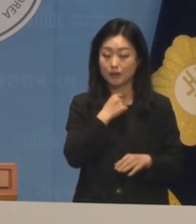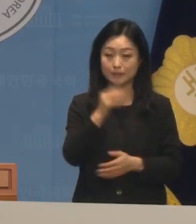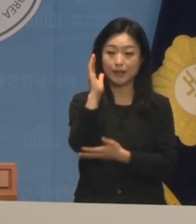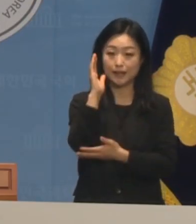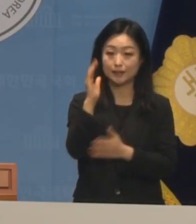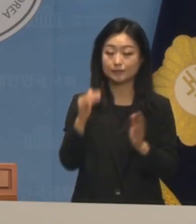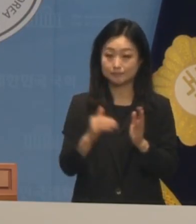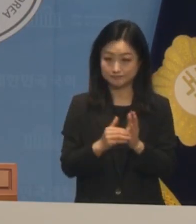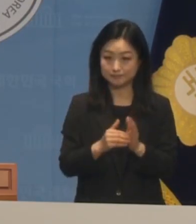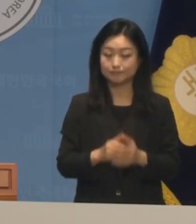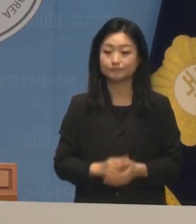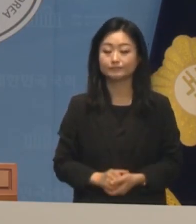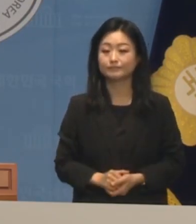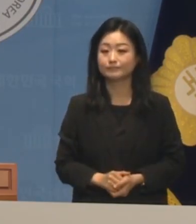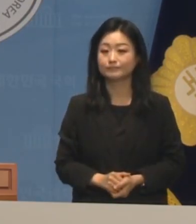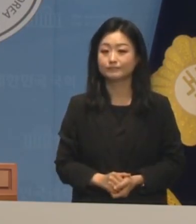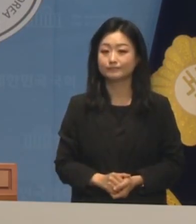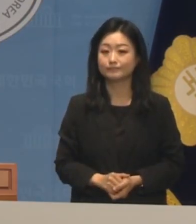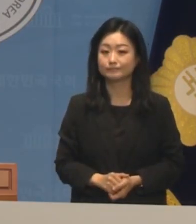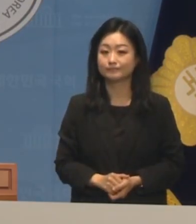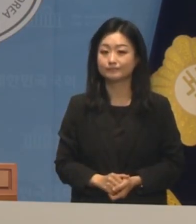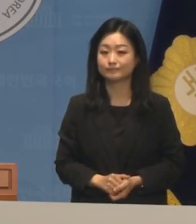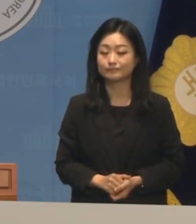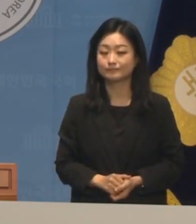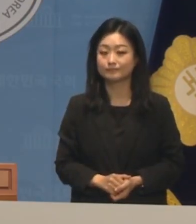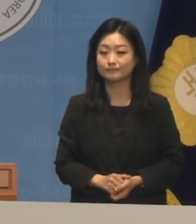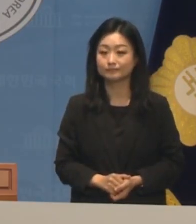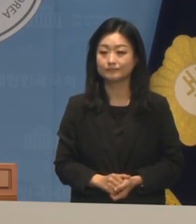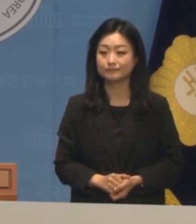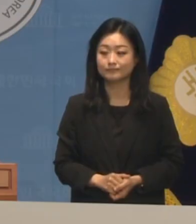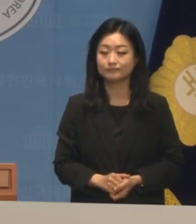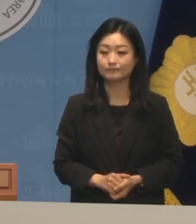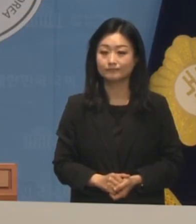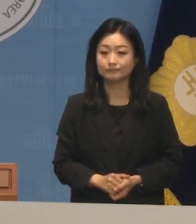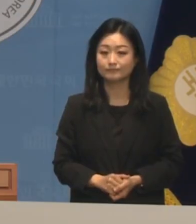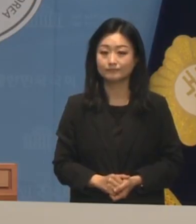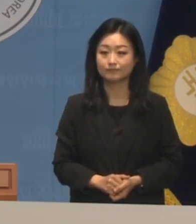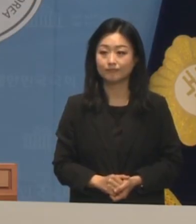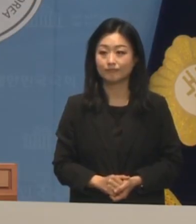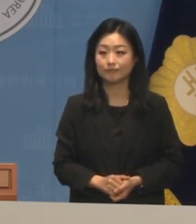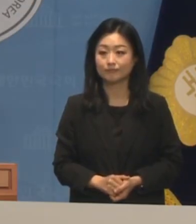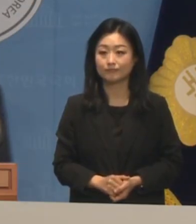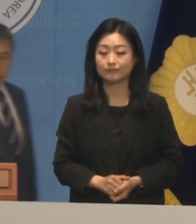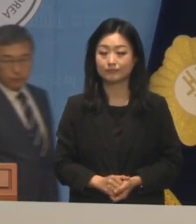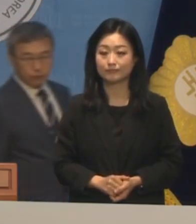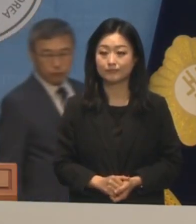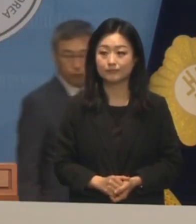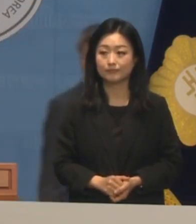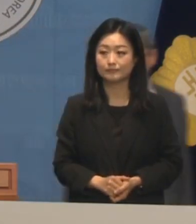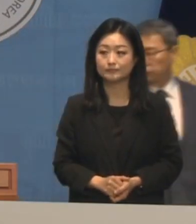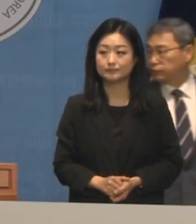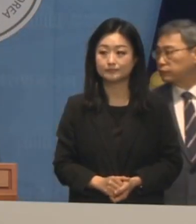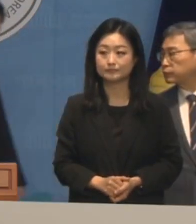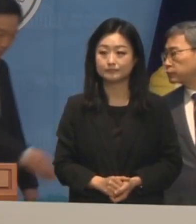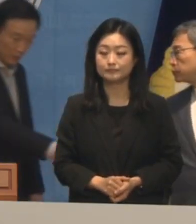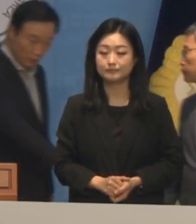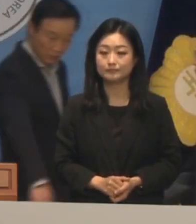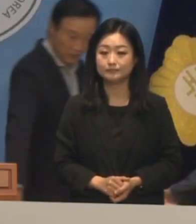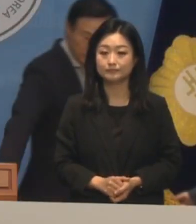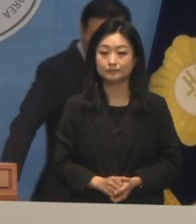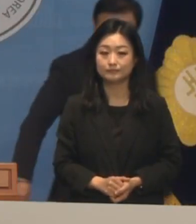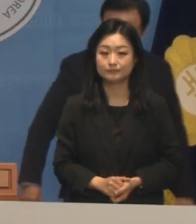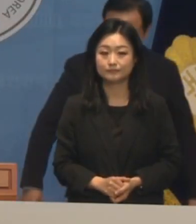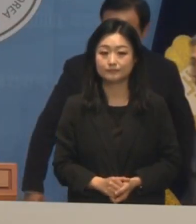등 통과를 위해 국회와 정부가 힘을 모아 교육 현장의 재정 안정화를 위해 적극적으로 지원해 주실 것을